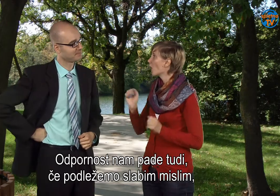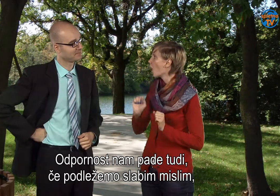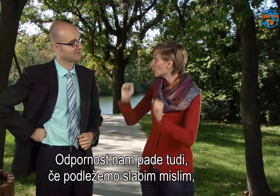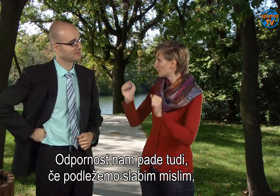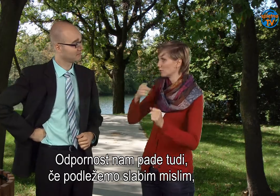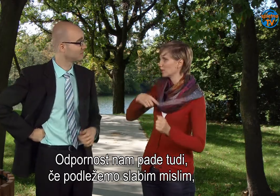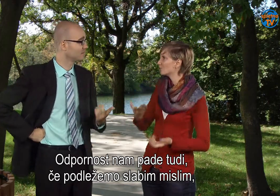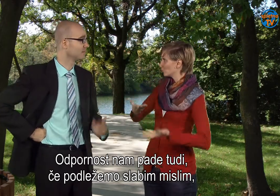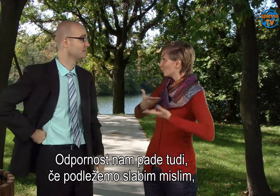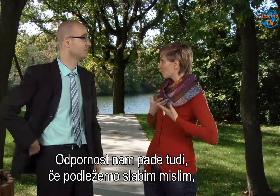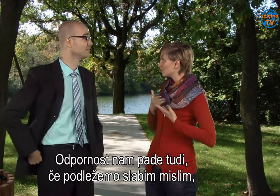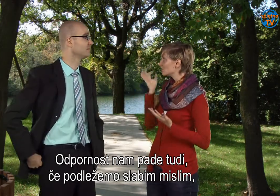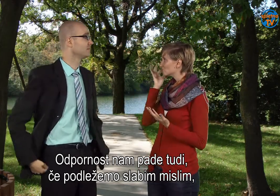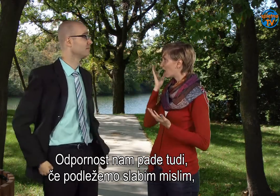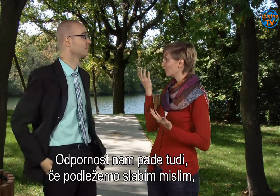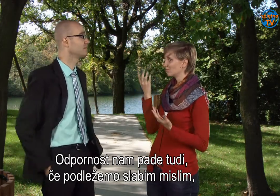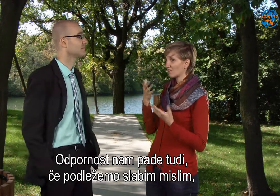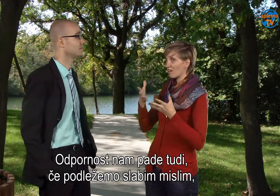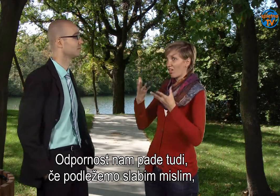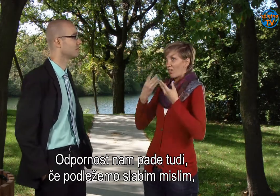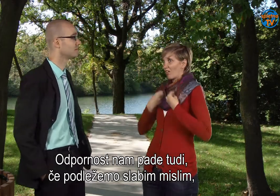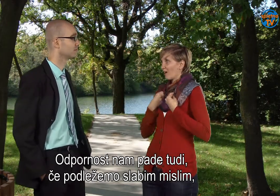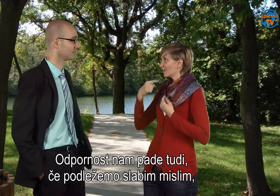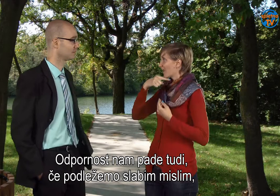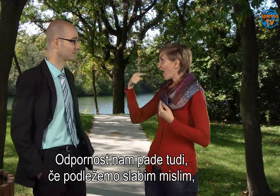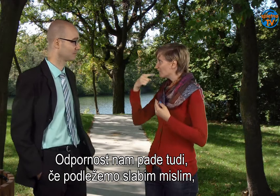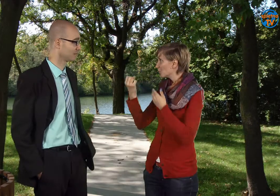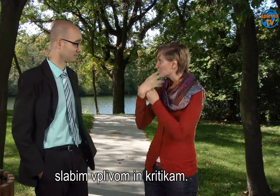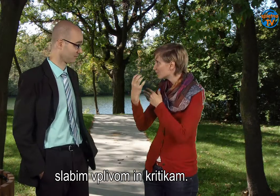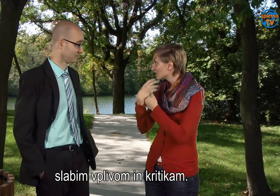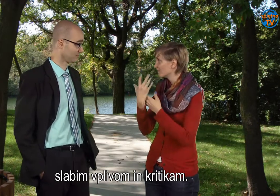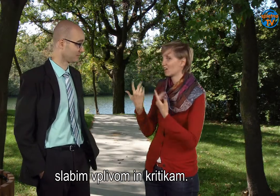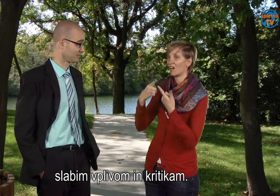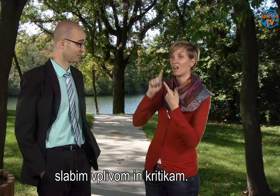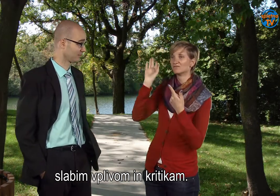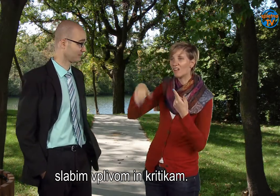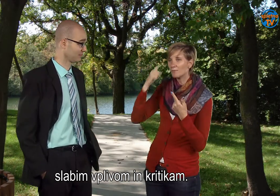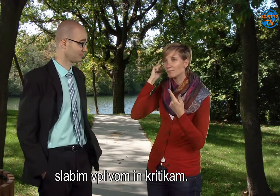Odpornost napade tudi, če podležemo slabim mislim, slabim vplivom in kritikam.